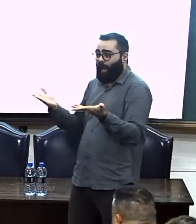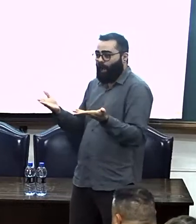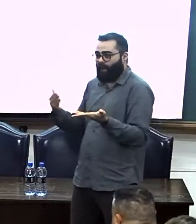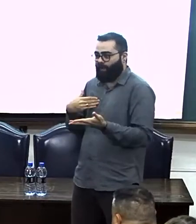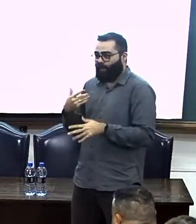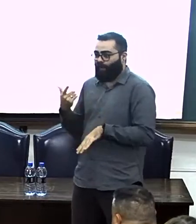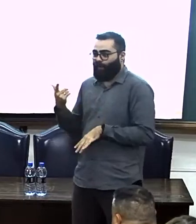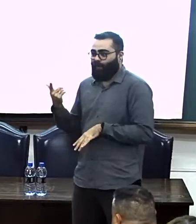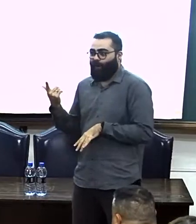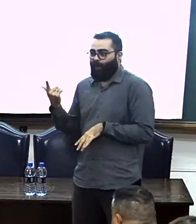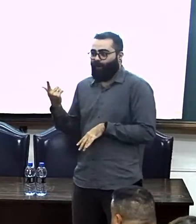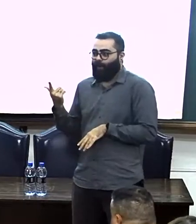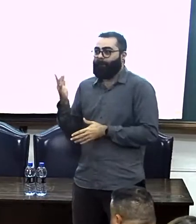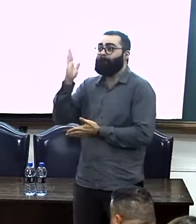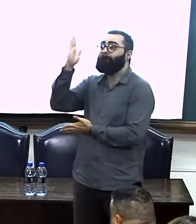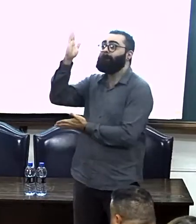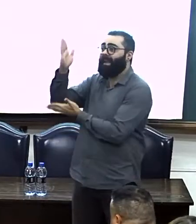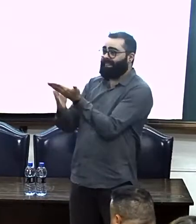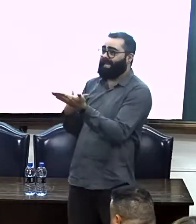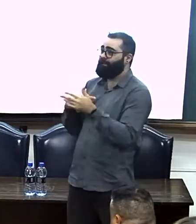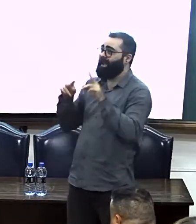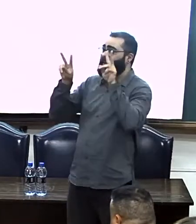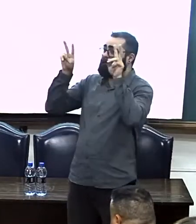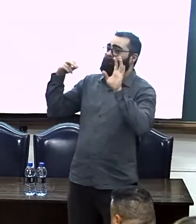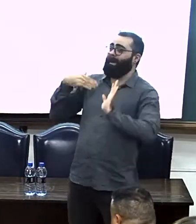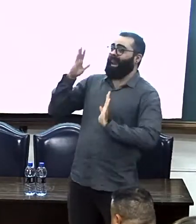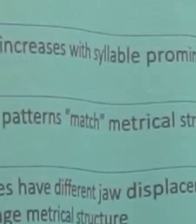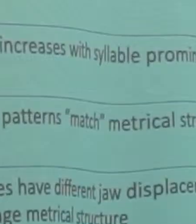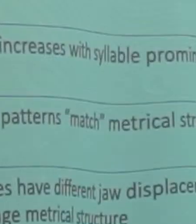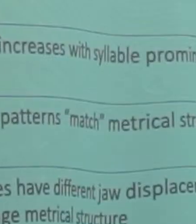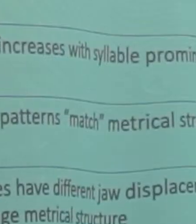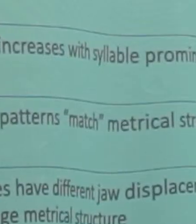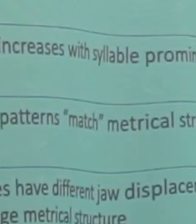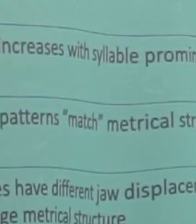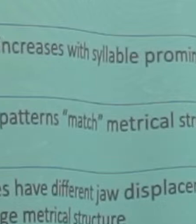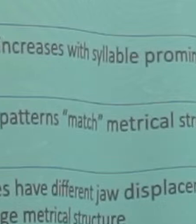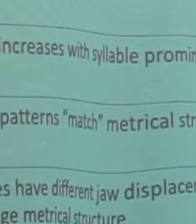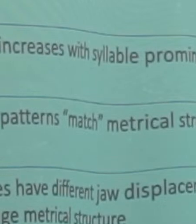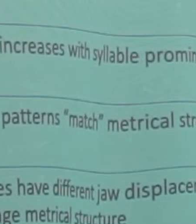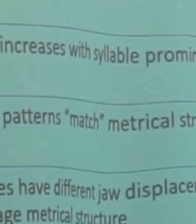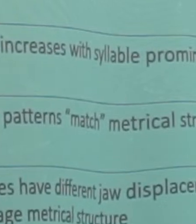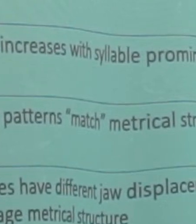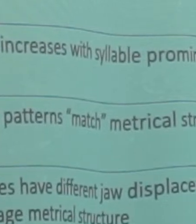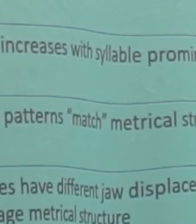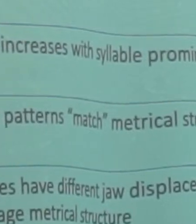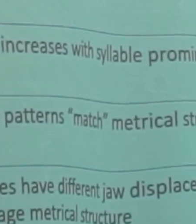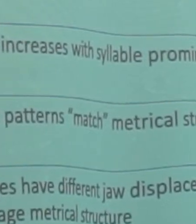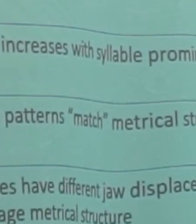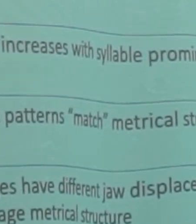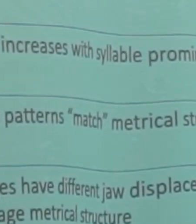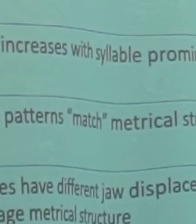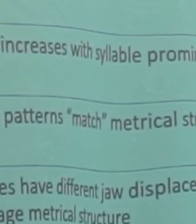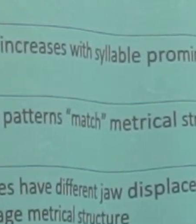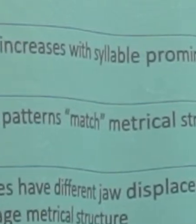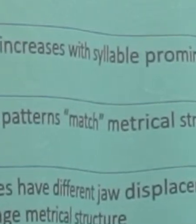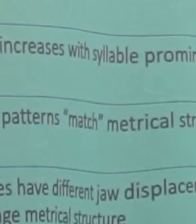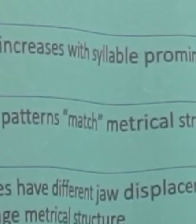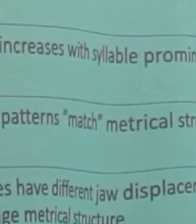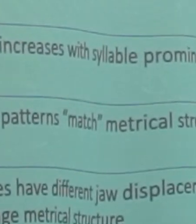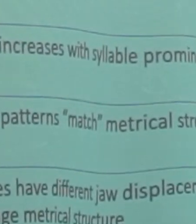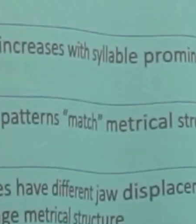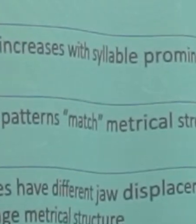summary based on my data, and is 1, jaw displacement increases with syllable